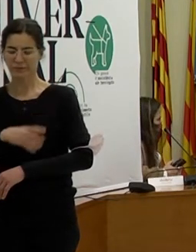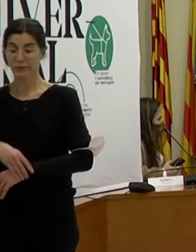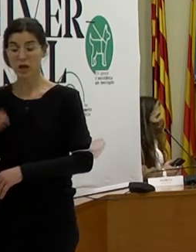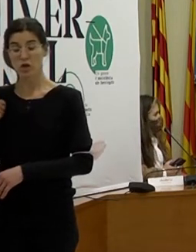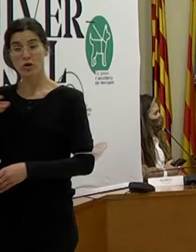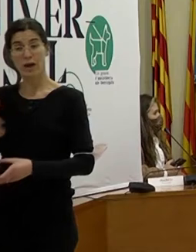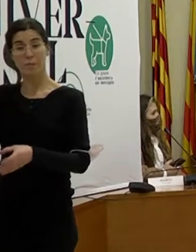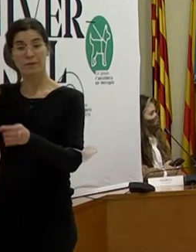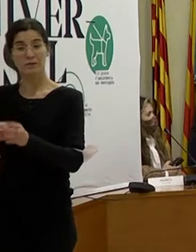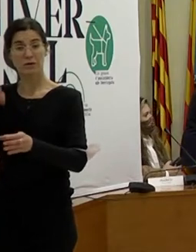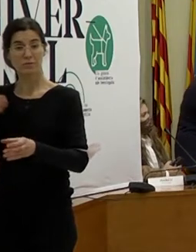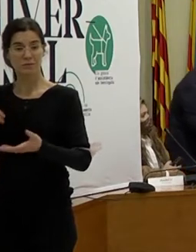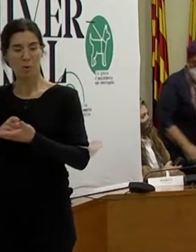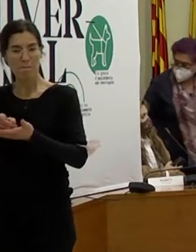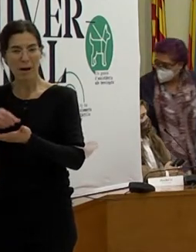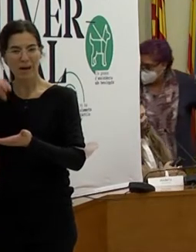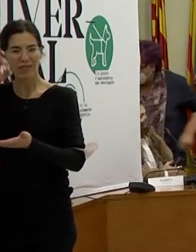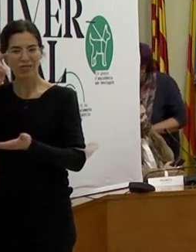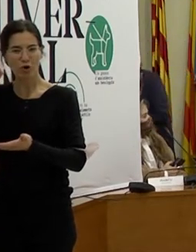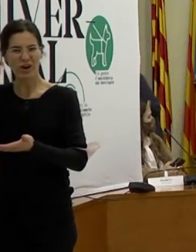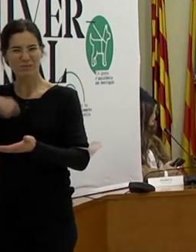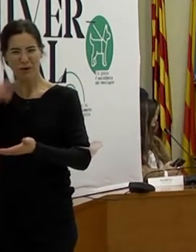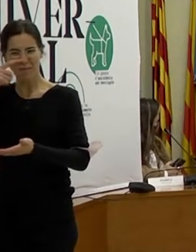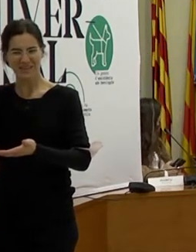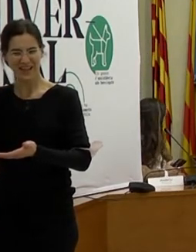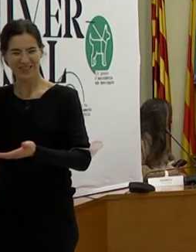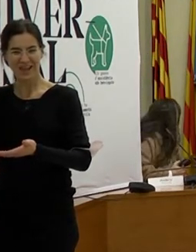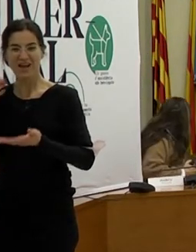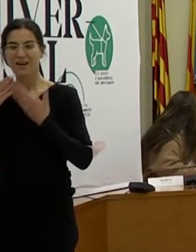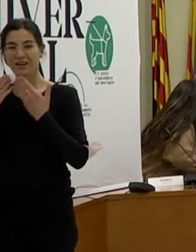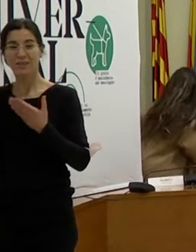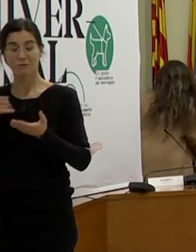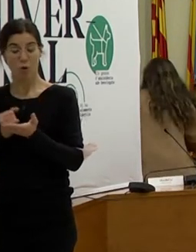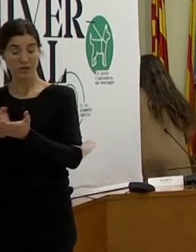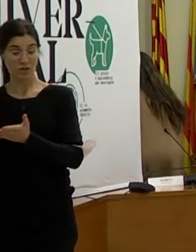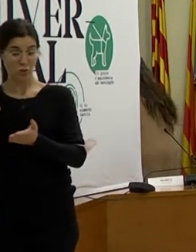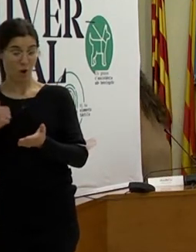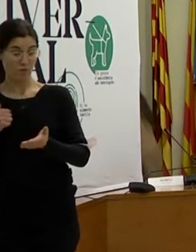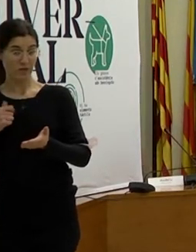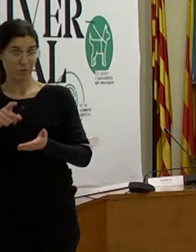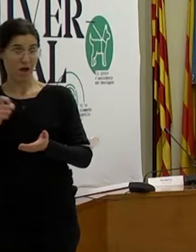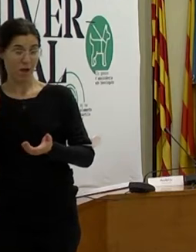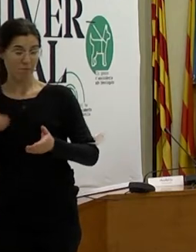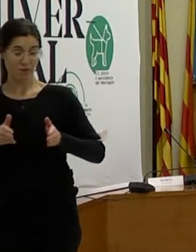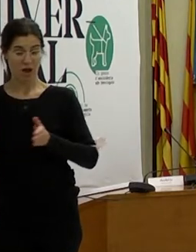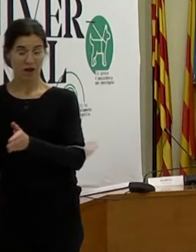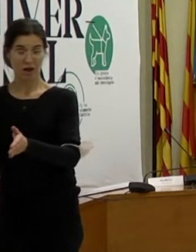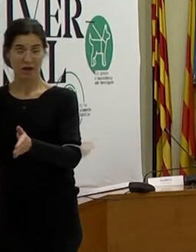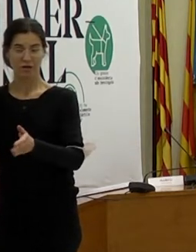jo vaig participar en una mapatón l'any passat a través d'una assignatura optativa de la carrera,